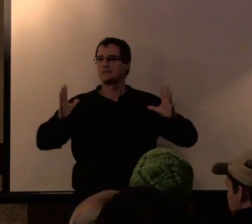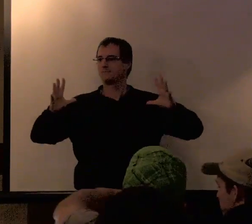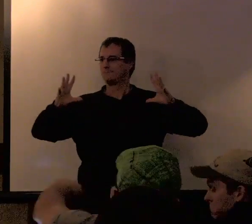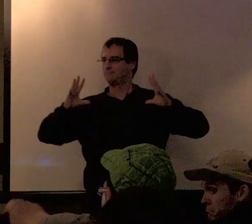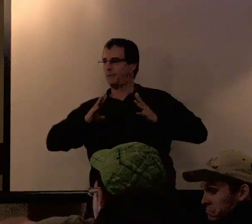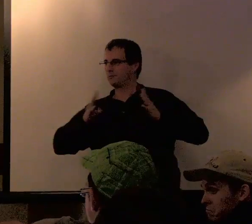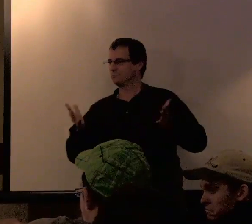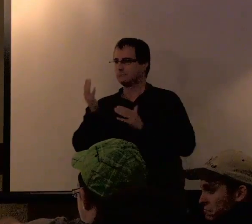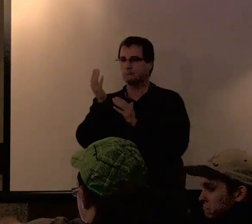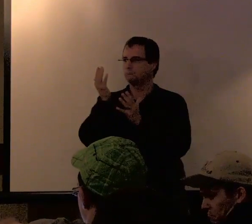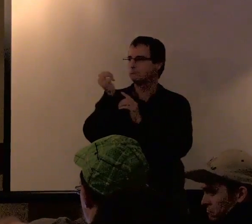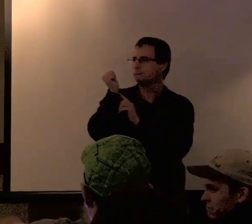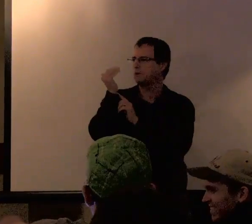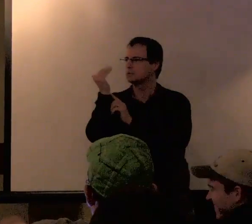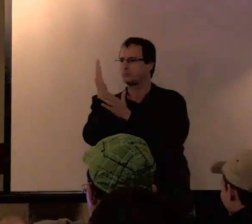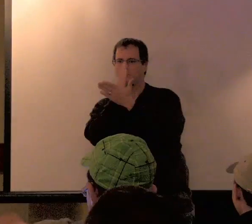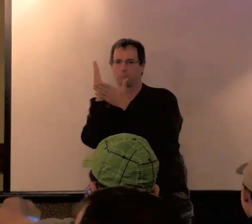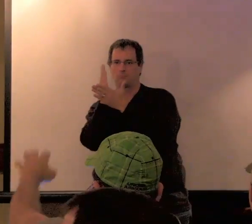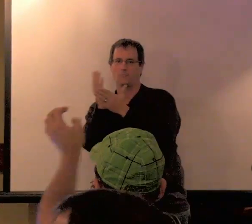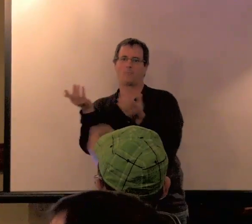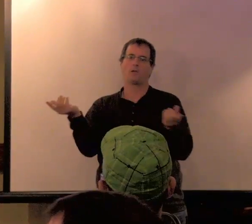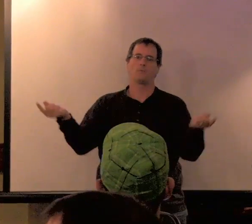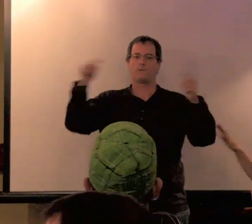Pamela, Cynthia et Annick. On va prendre une pause